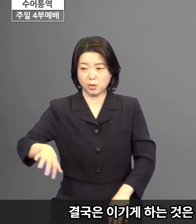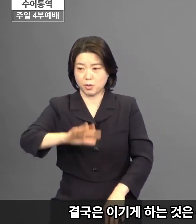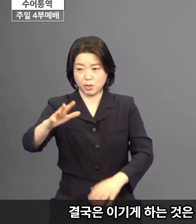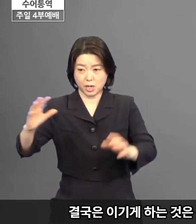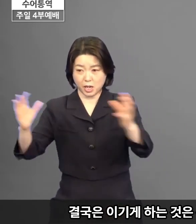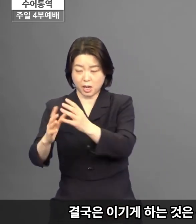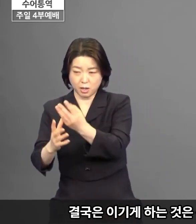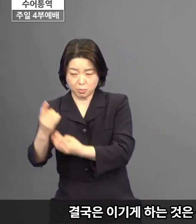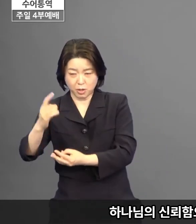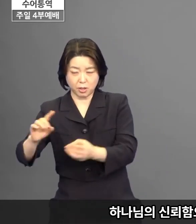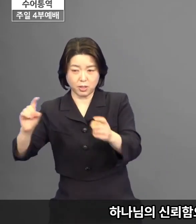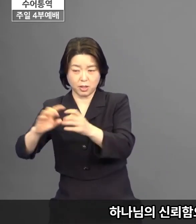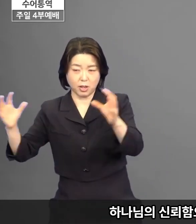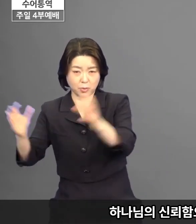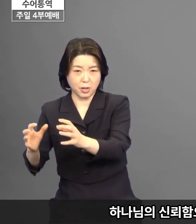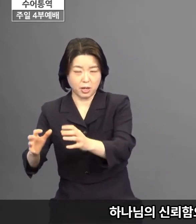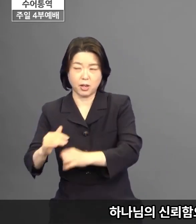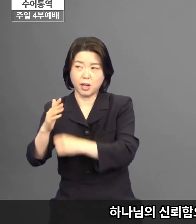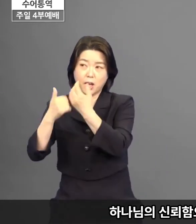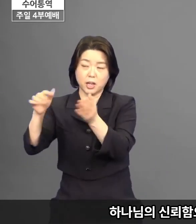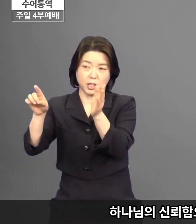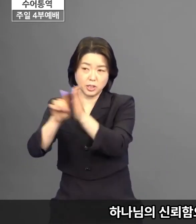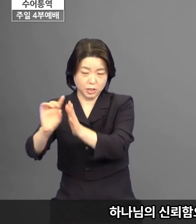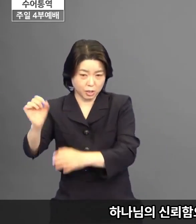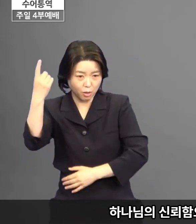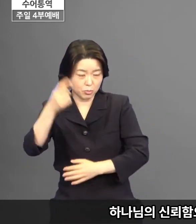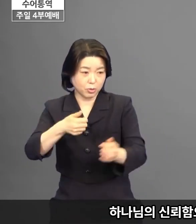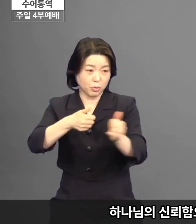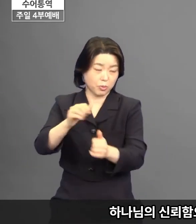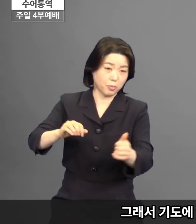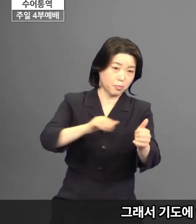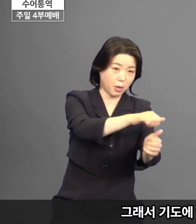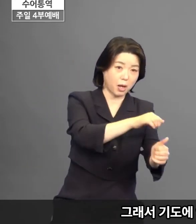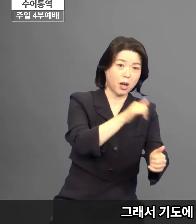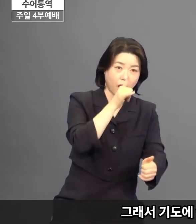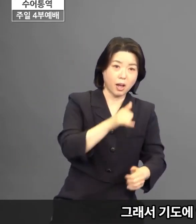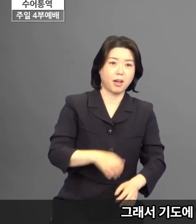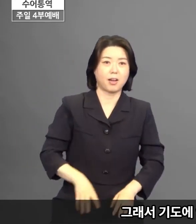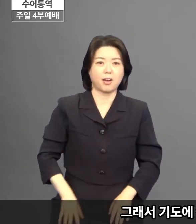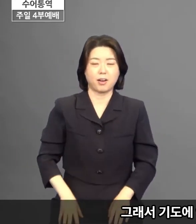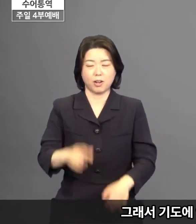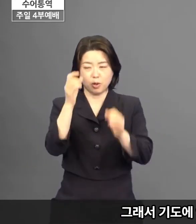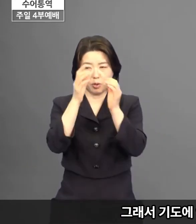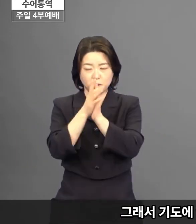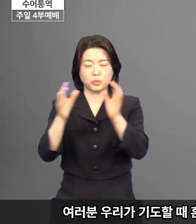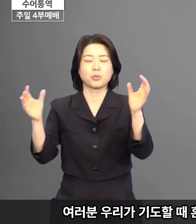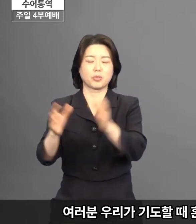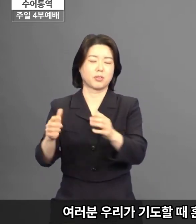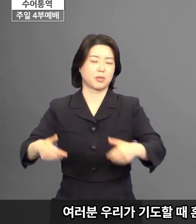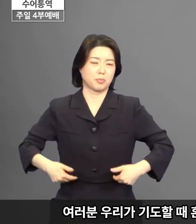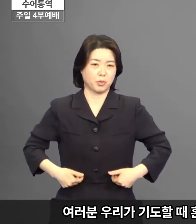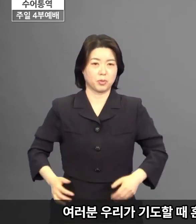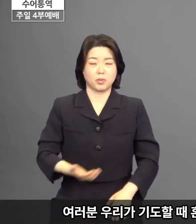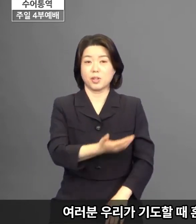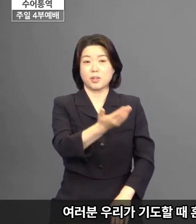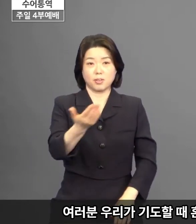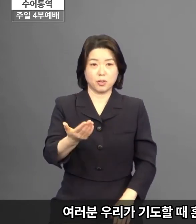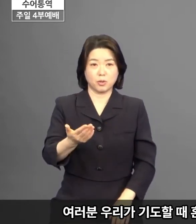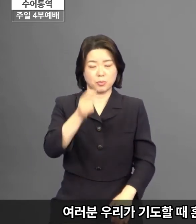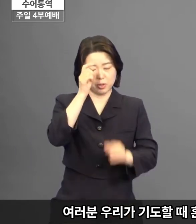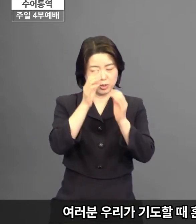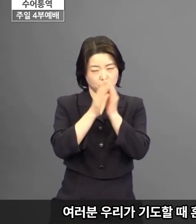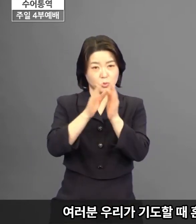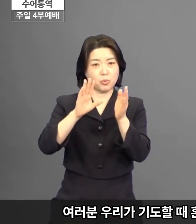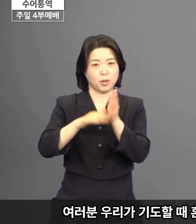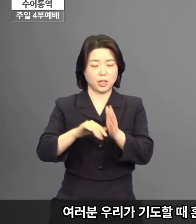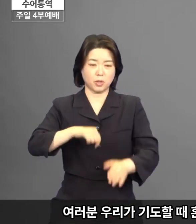되어지고 연합하고 하나님을 신뢰함으로 이기게 되는 것이죠. 그래서 기도의 연합을 하라는 거예요. 여러분, 우리가 기도할